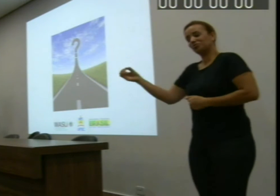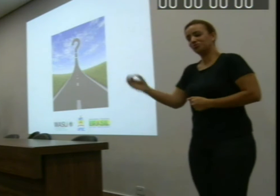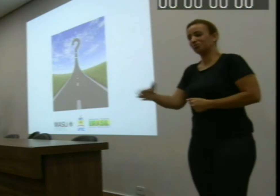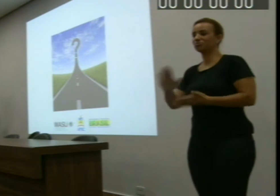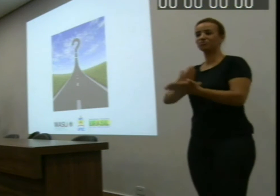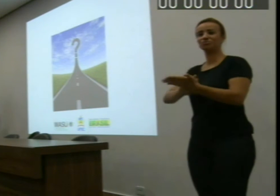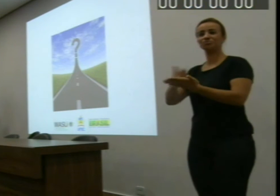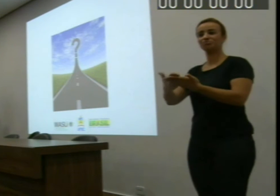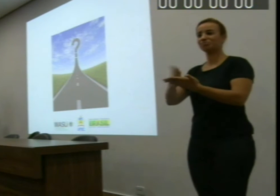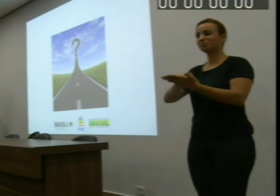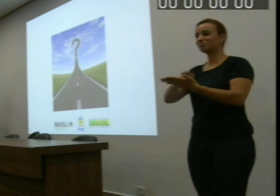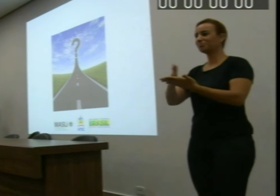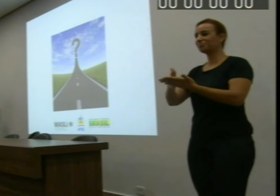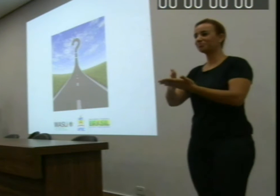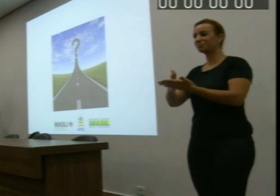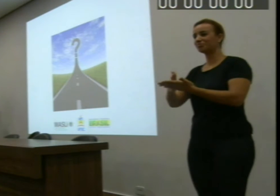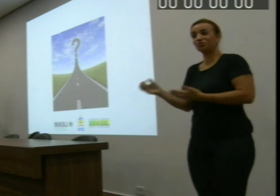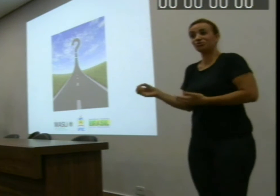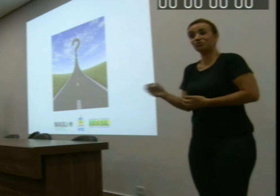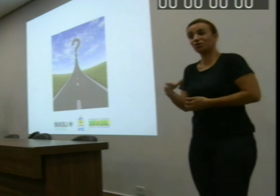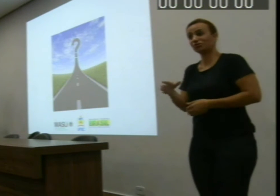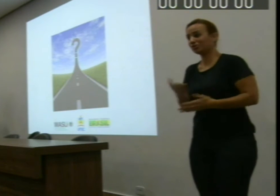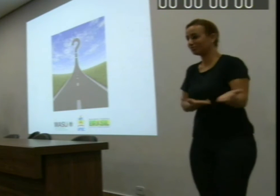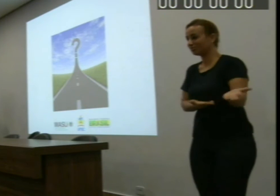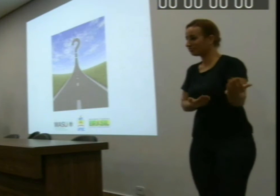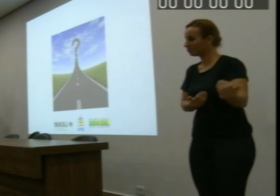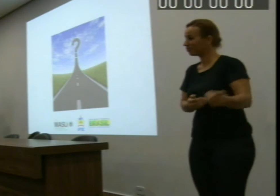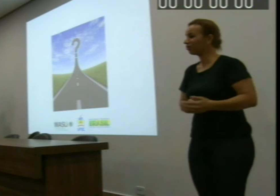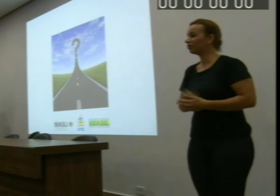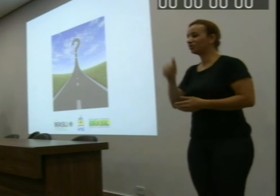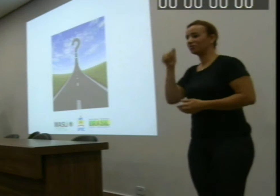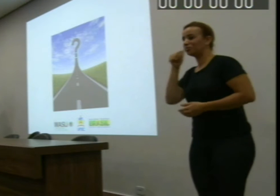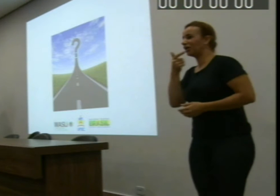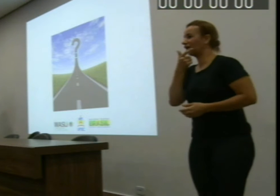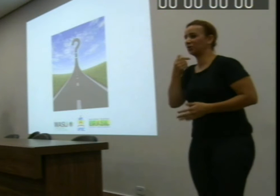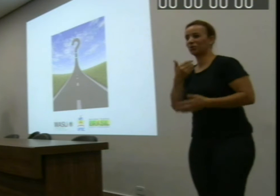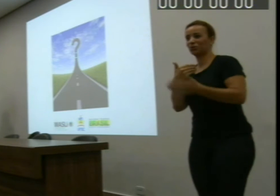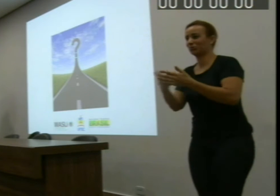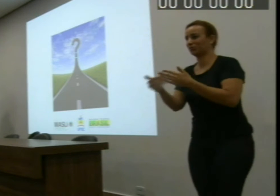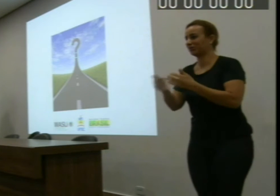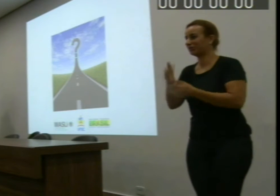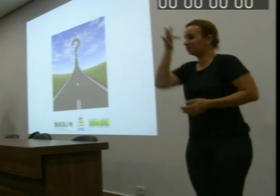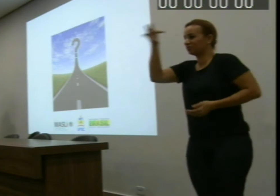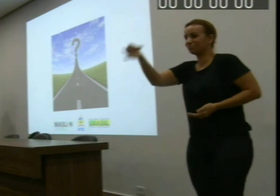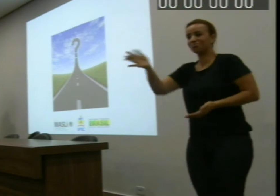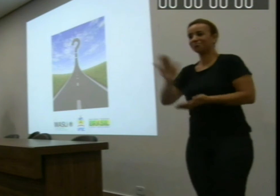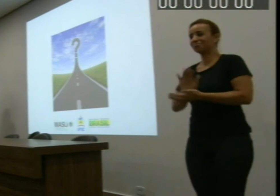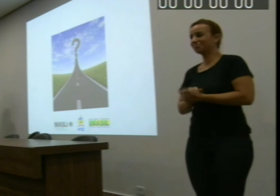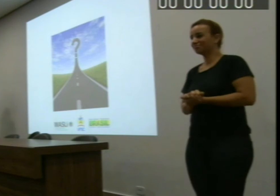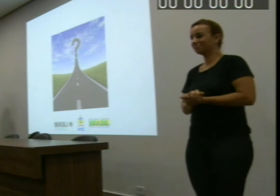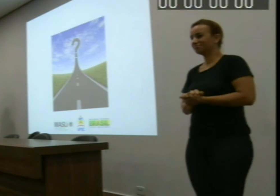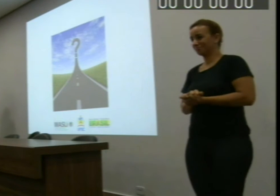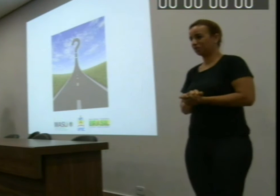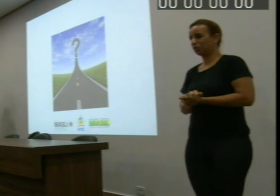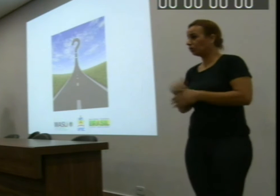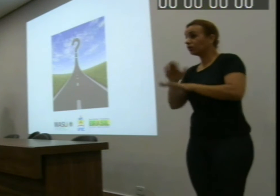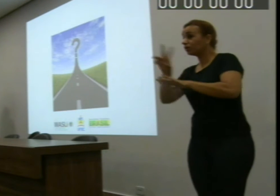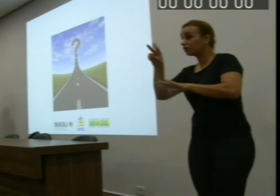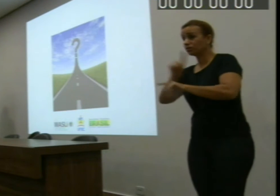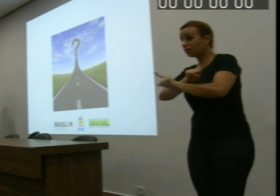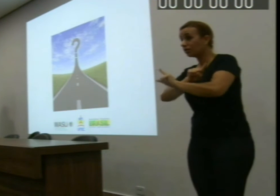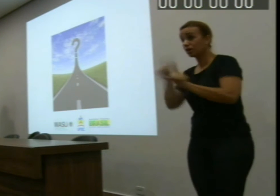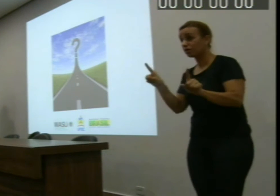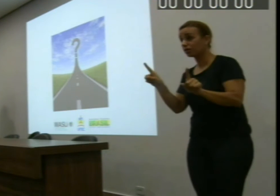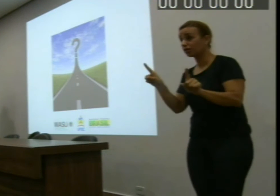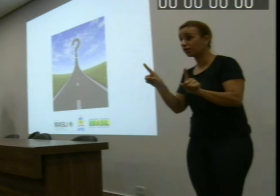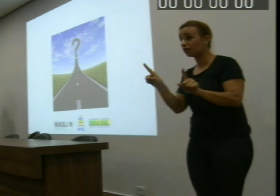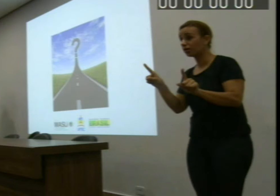novas perspectivas então é um novo futuro mas que futuro é esse não acaba por aí eu acho assim que eu consegui